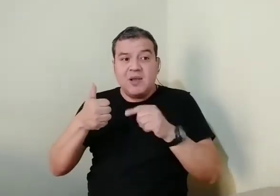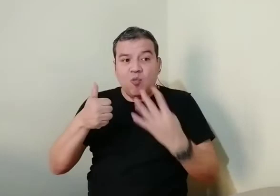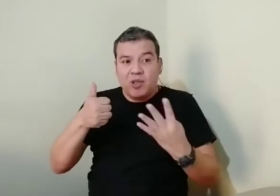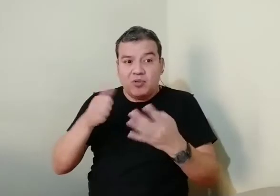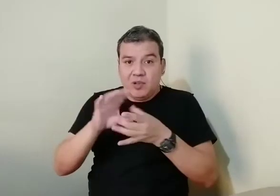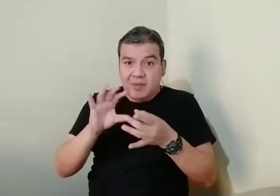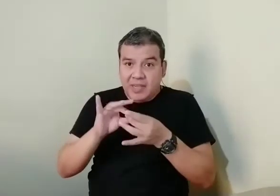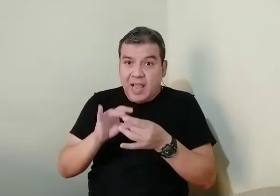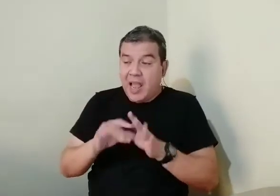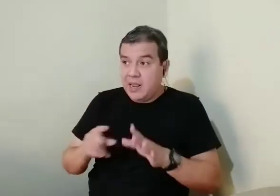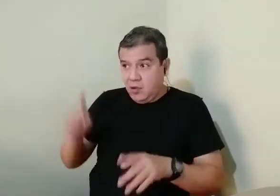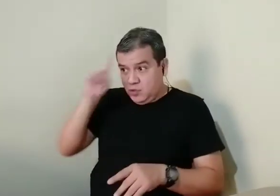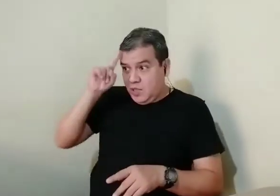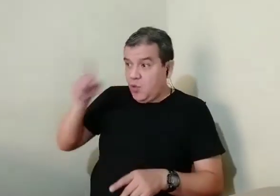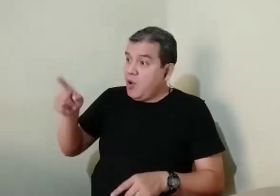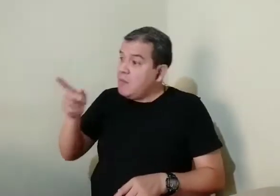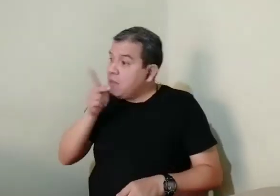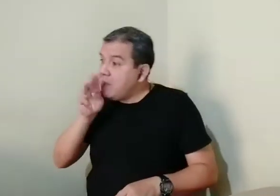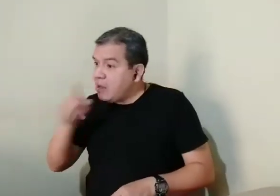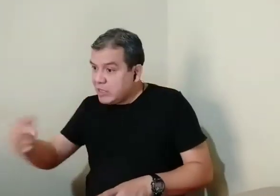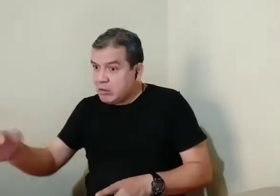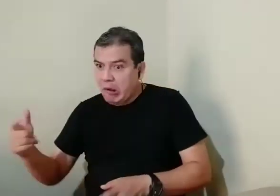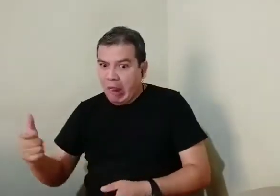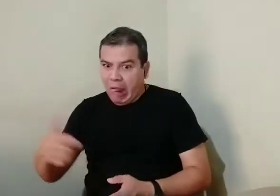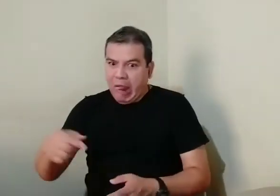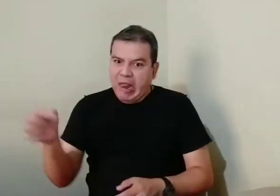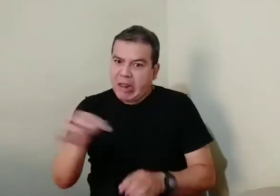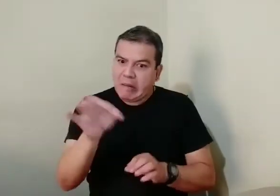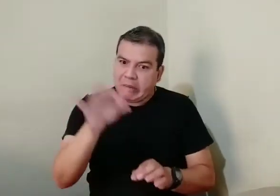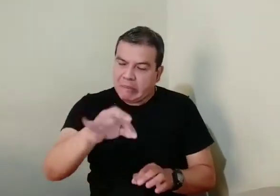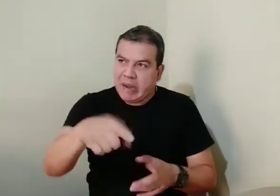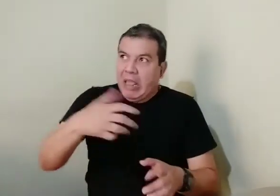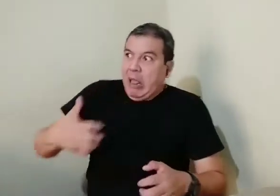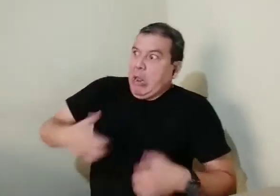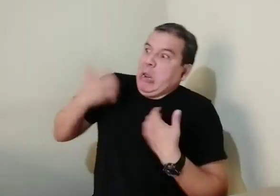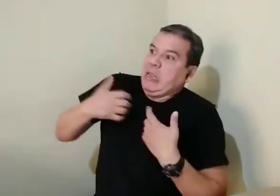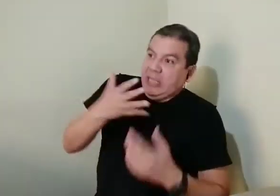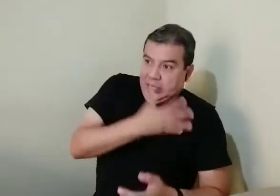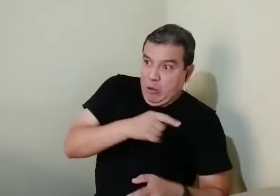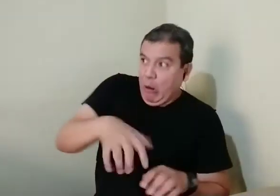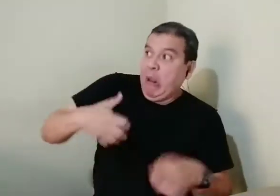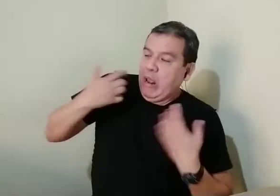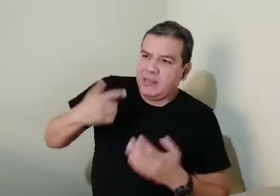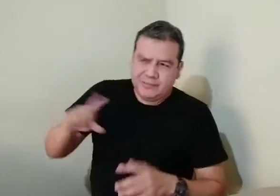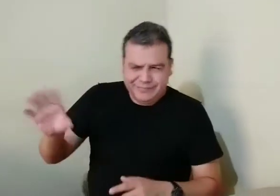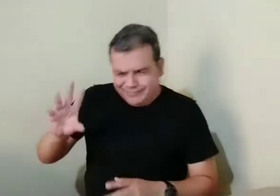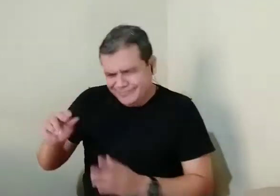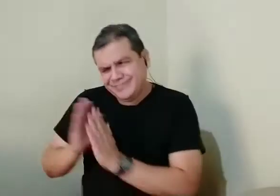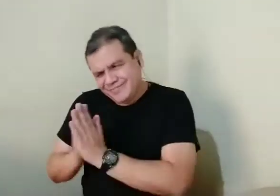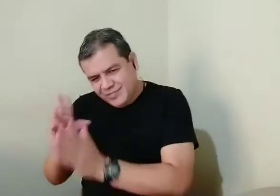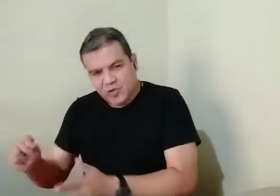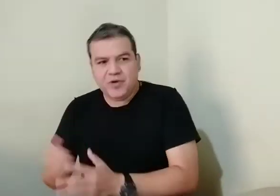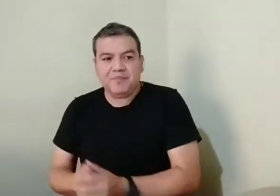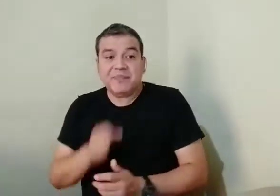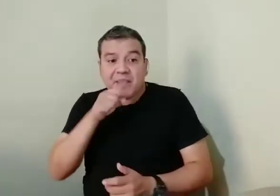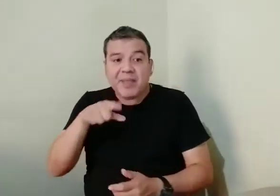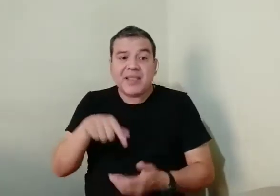mujer virtuosa. Los padres varones tenemos una gran responsabilidad.